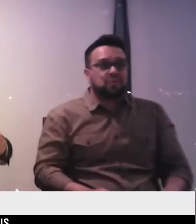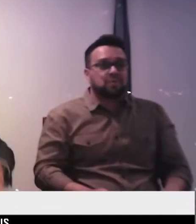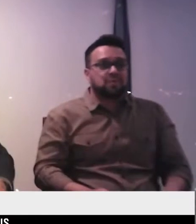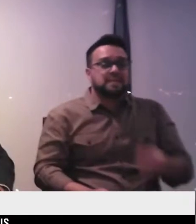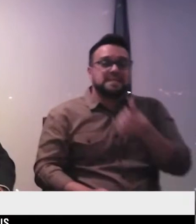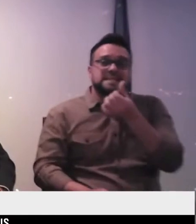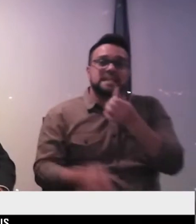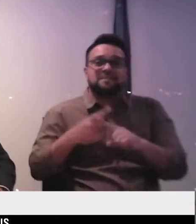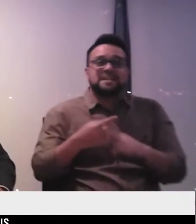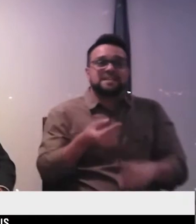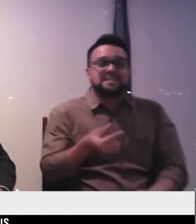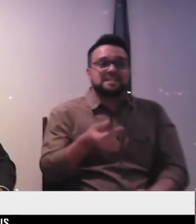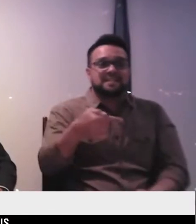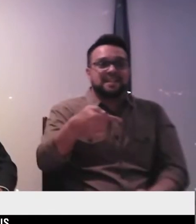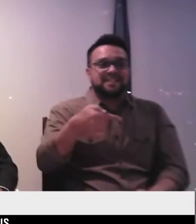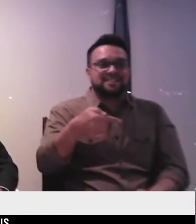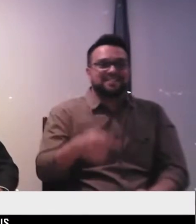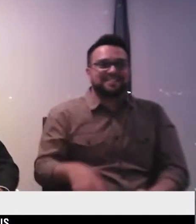6x7.